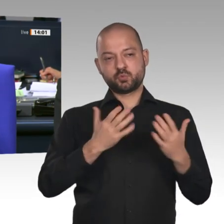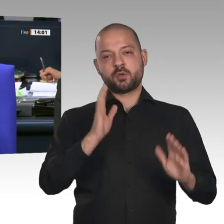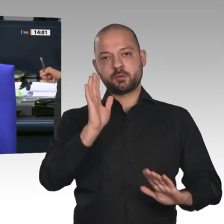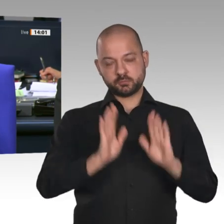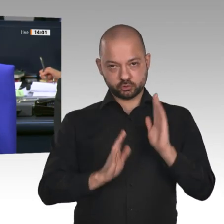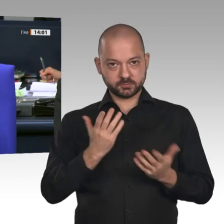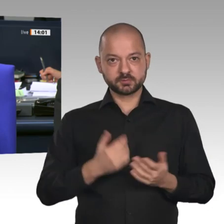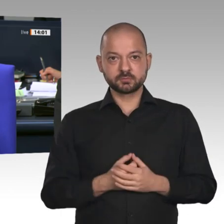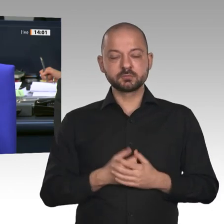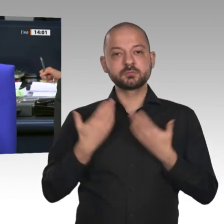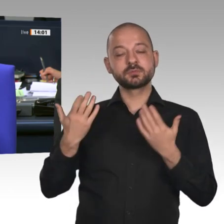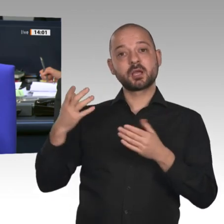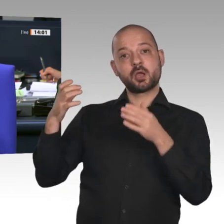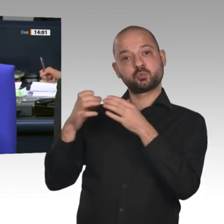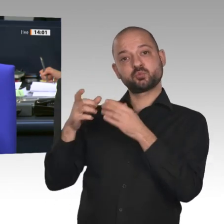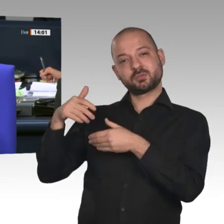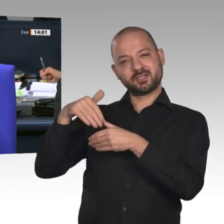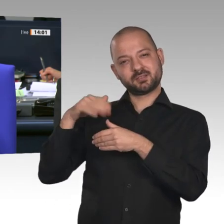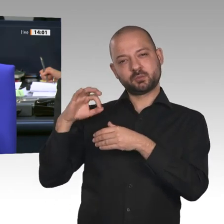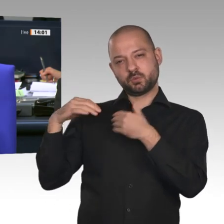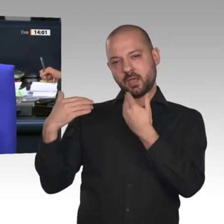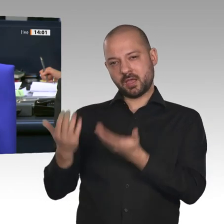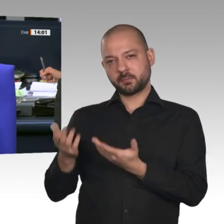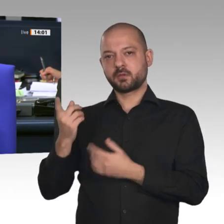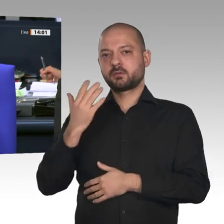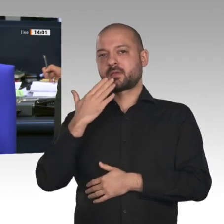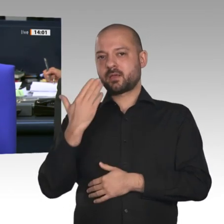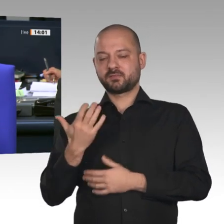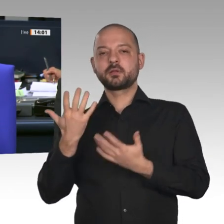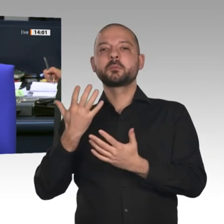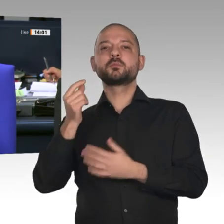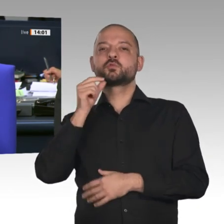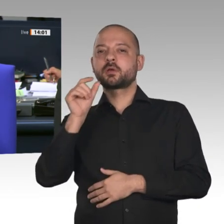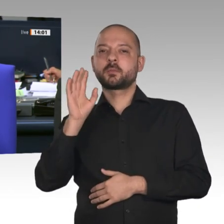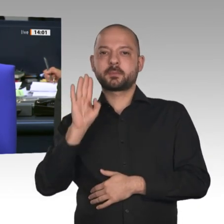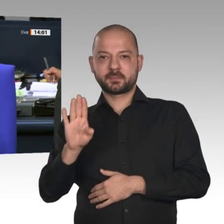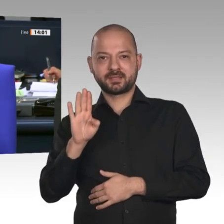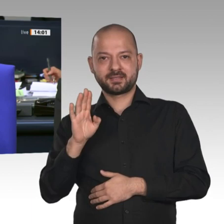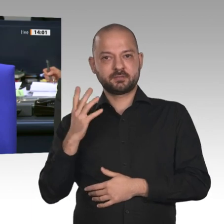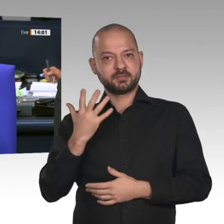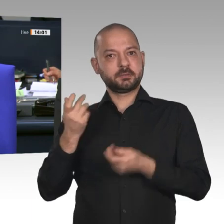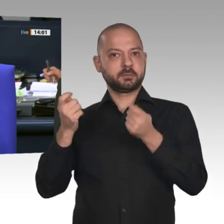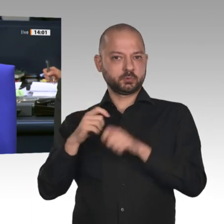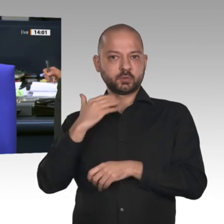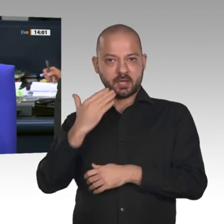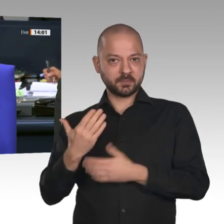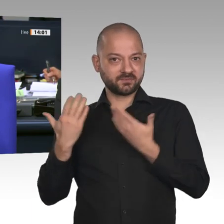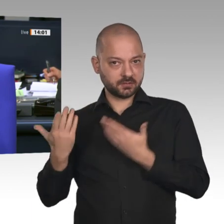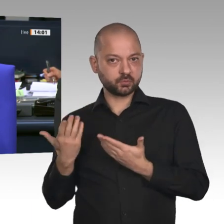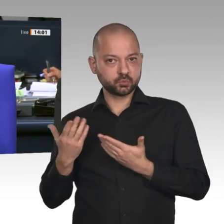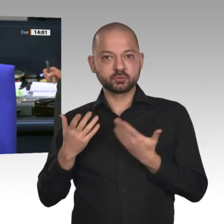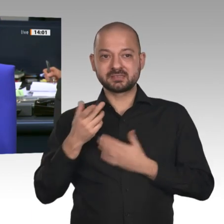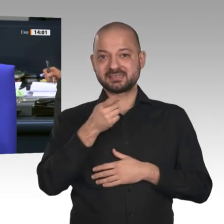Staatsangehörigkeitsrecht. Der Ausschuss für Inneres und Heimat empfiehlt unter Buchstabe B seiner Beschlussempfehlung auf